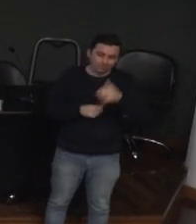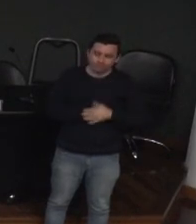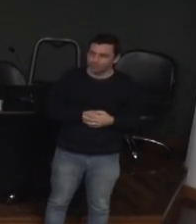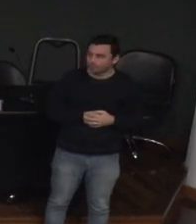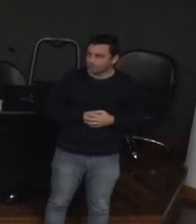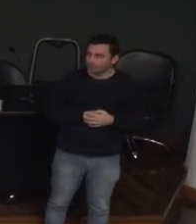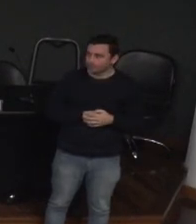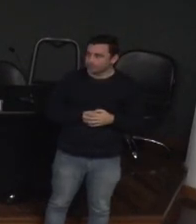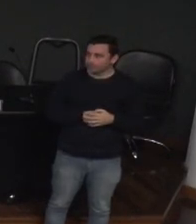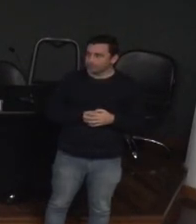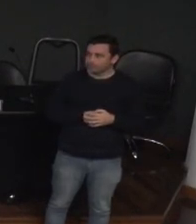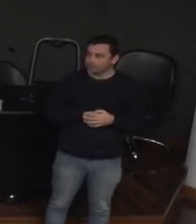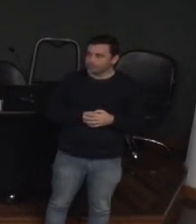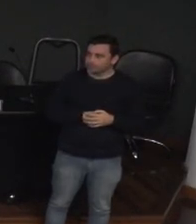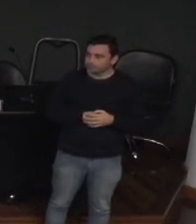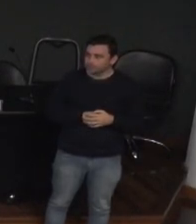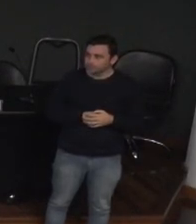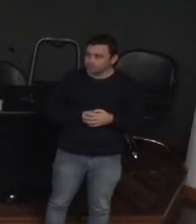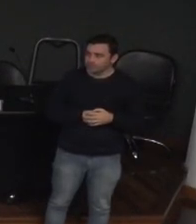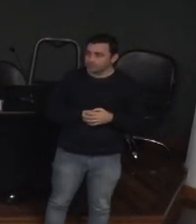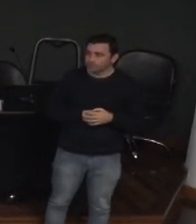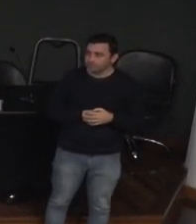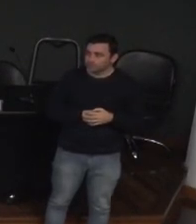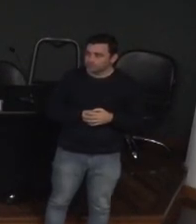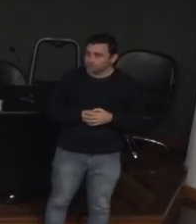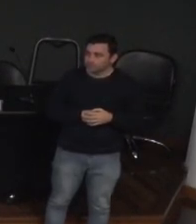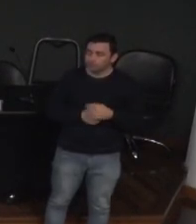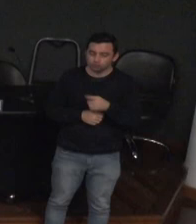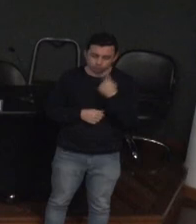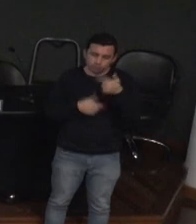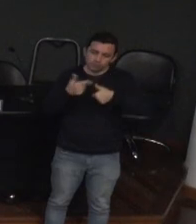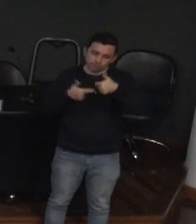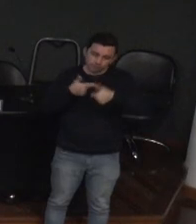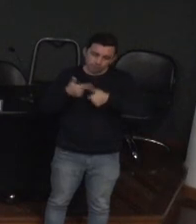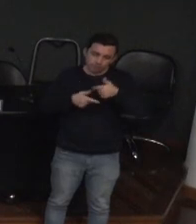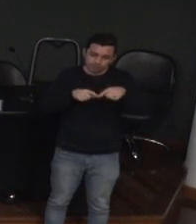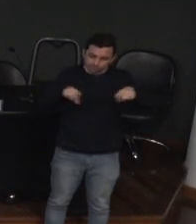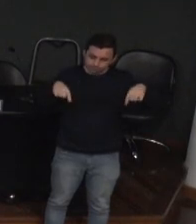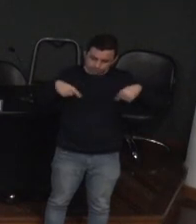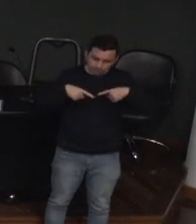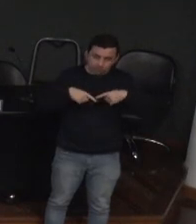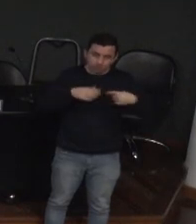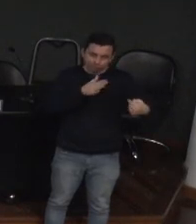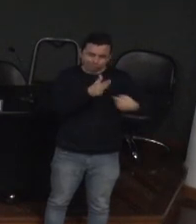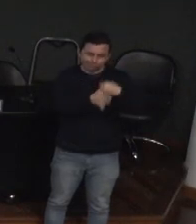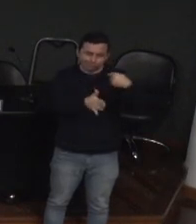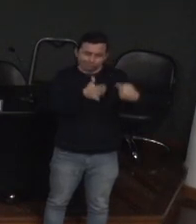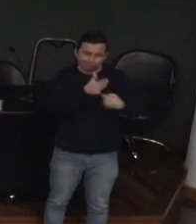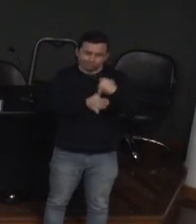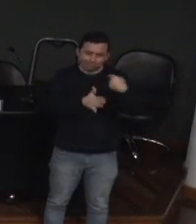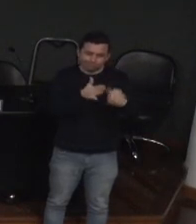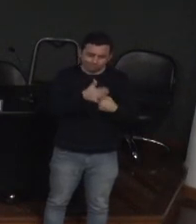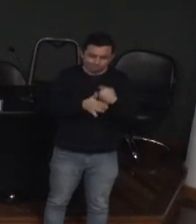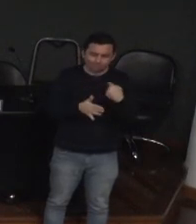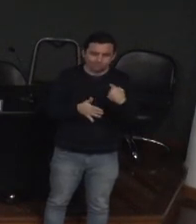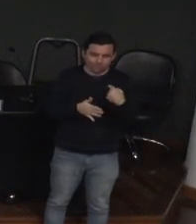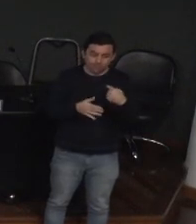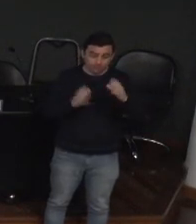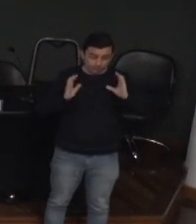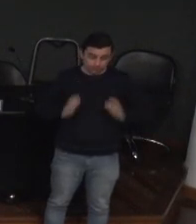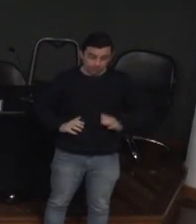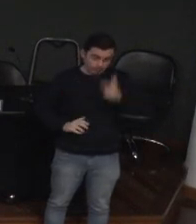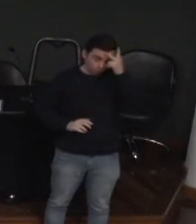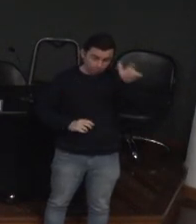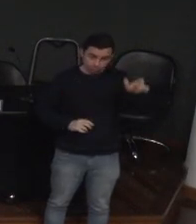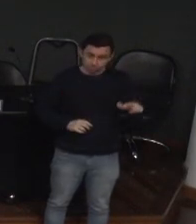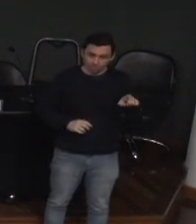Só para fazer uma parte, é porque a gente que trabalha no gabinete muitas vezes é questionado, inclusive pelo cidadão,